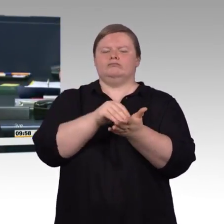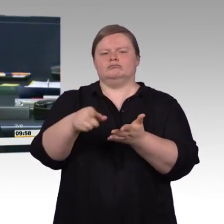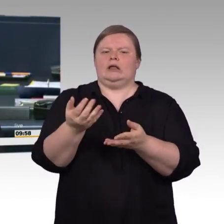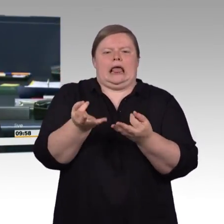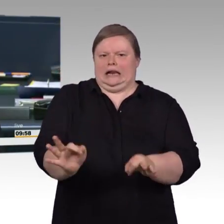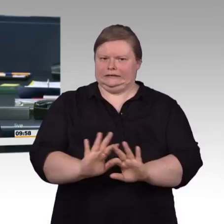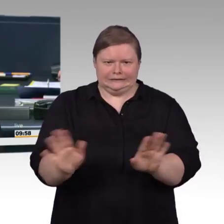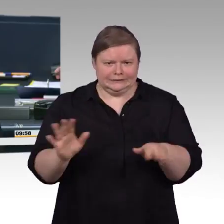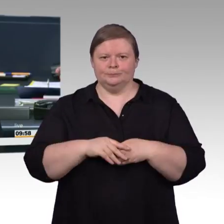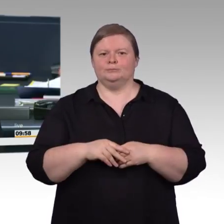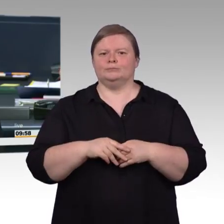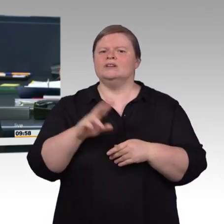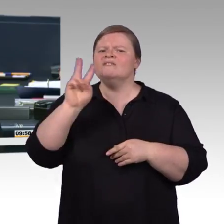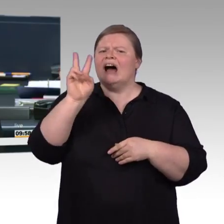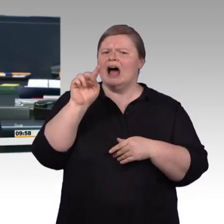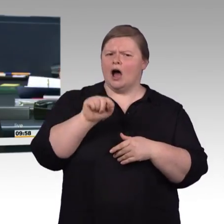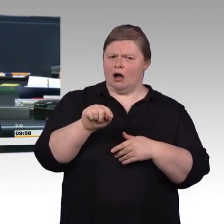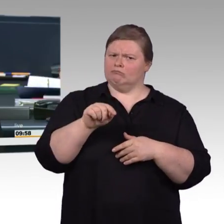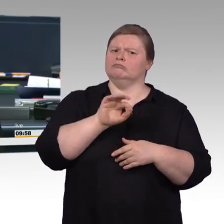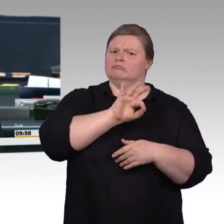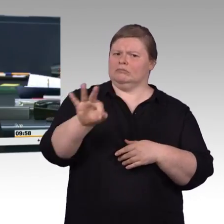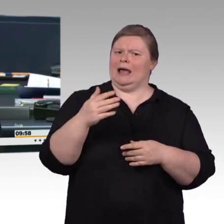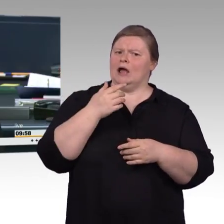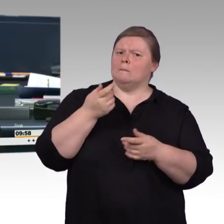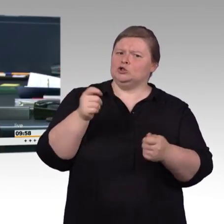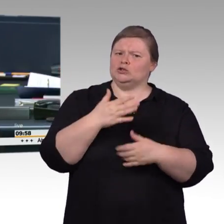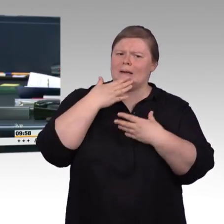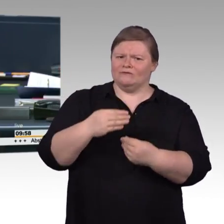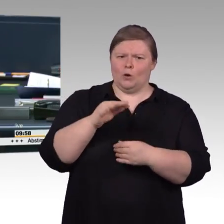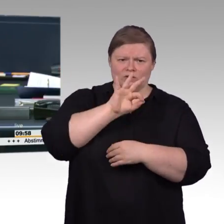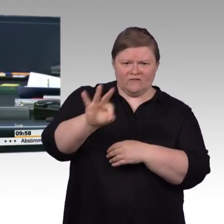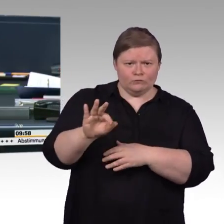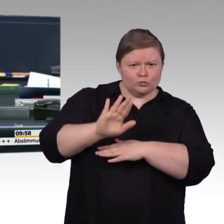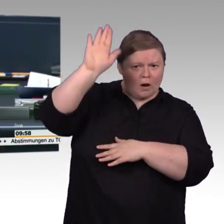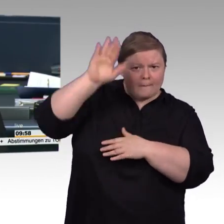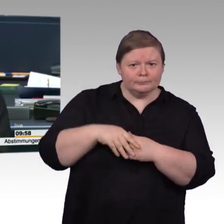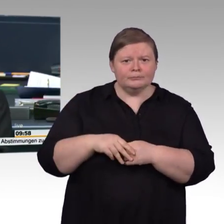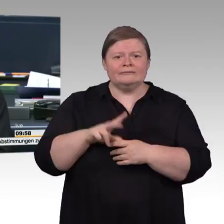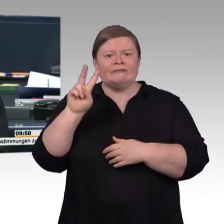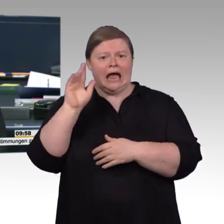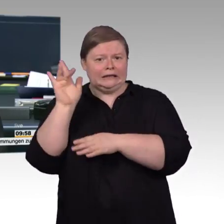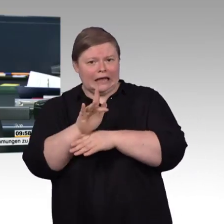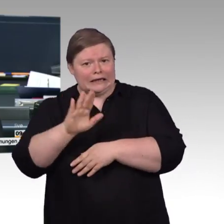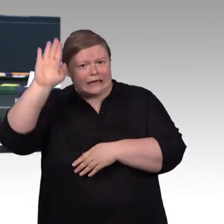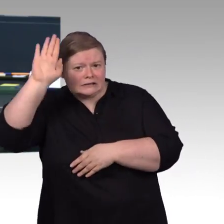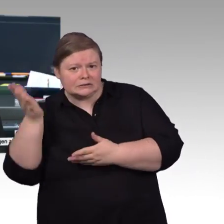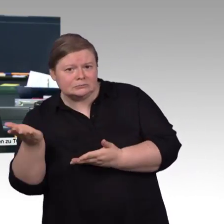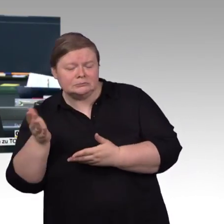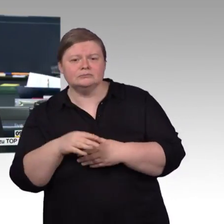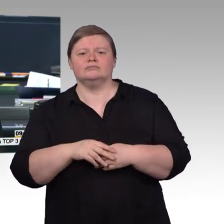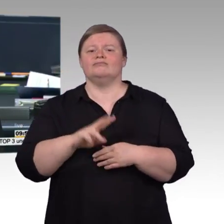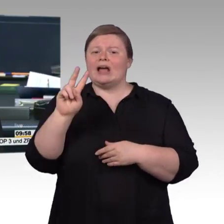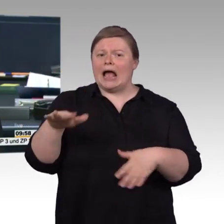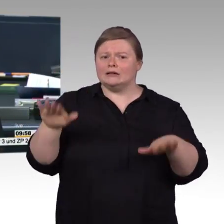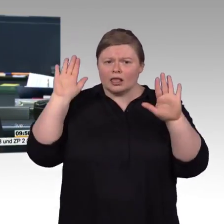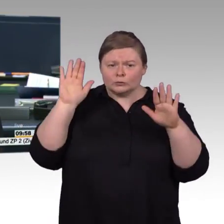Beschlussempfehlung gegen die Stimmen der Fraktionen Bündnis FDP und Bündnis 90 Grünen mit den Stimmen der übrigen,